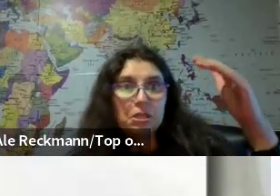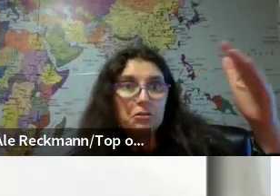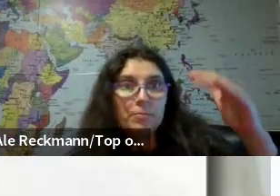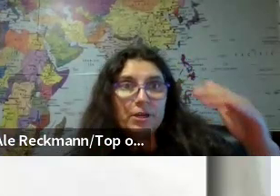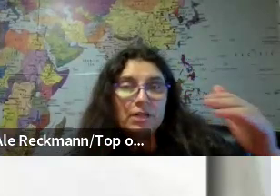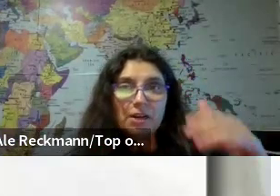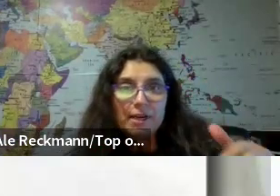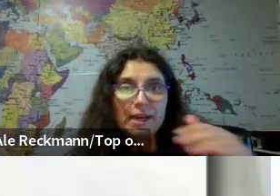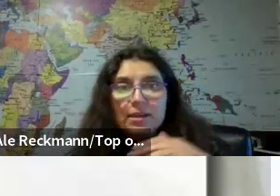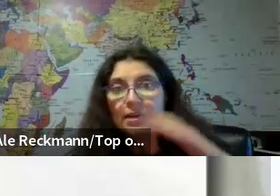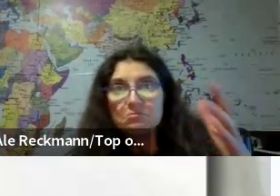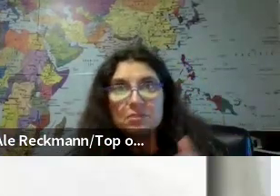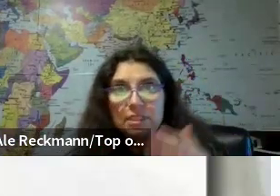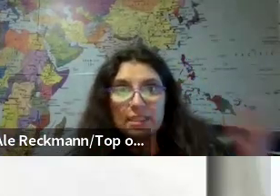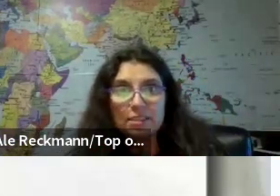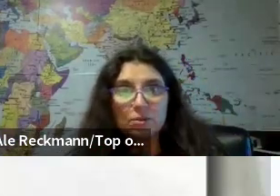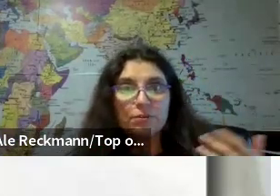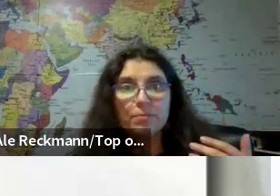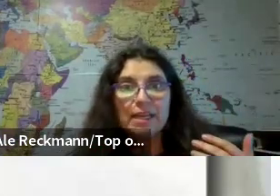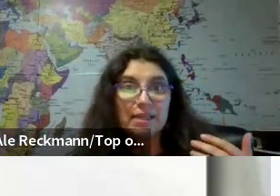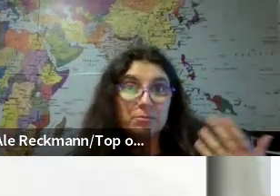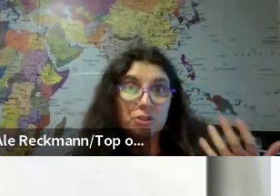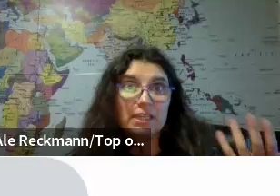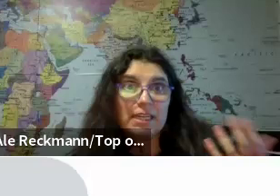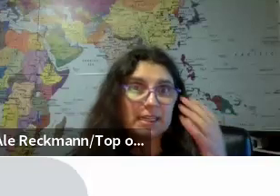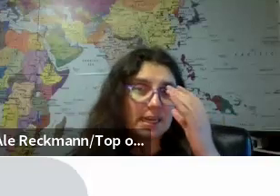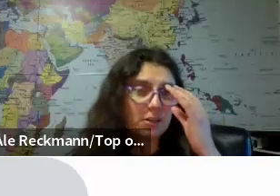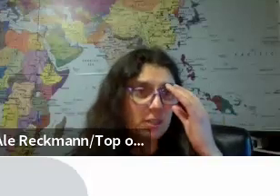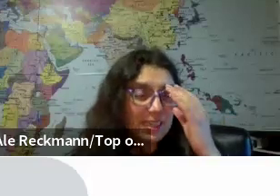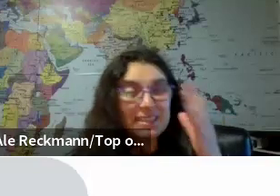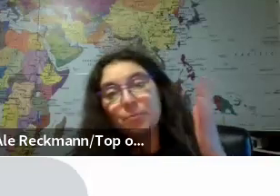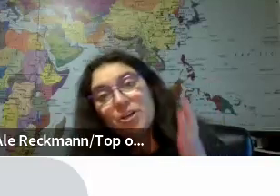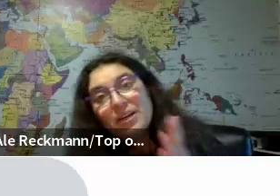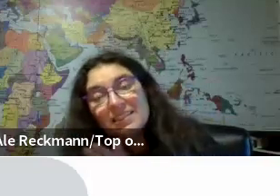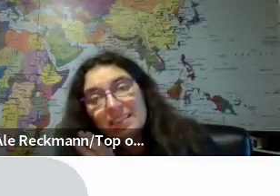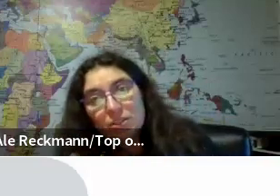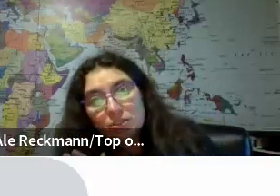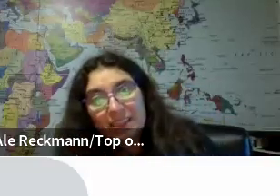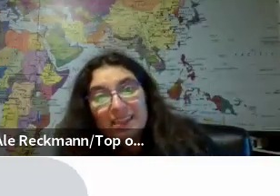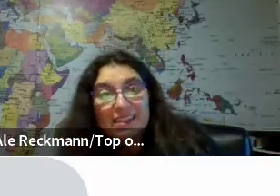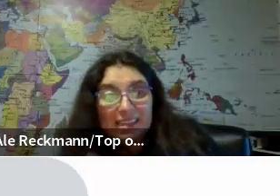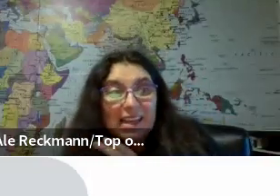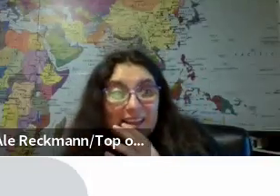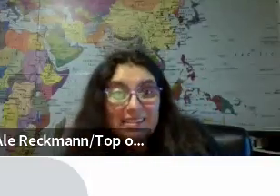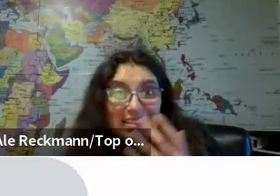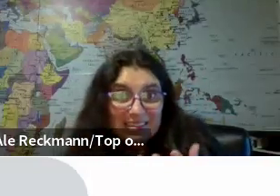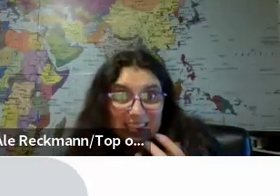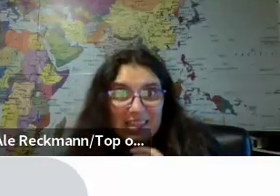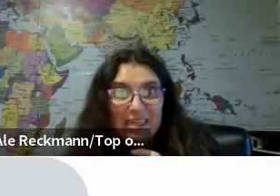cargo, nombre, jornada horaria, si se necesita un informe, la descripción general del cargo, después los requisitos, las exigencias